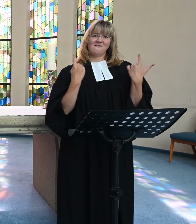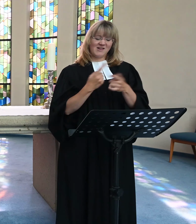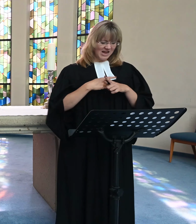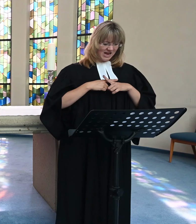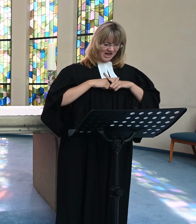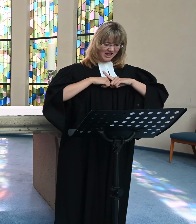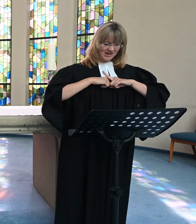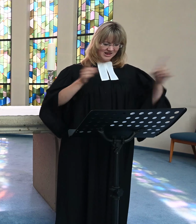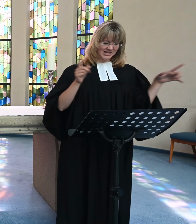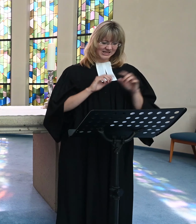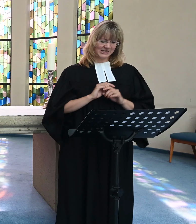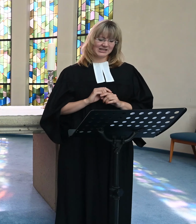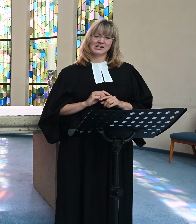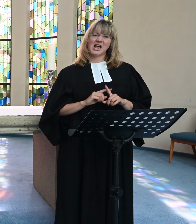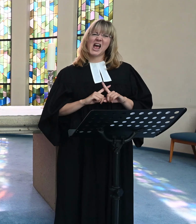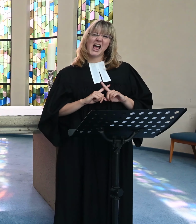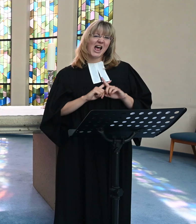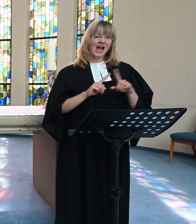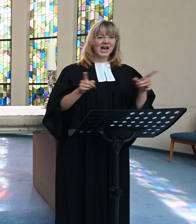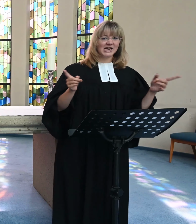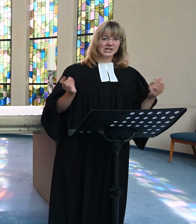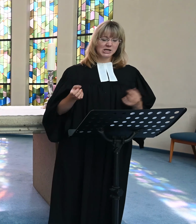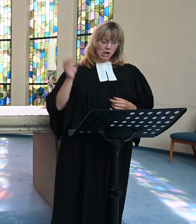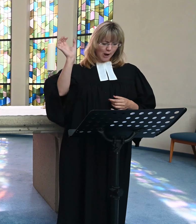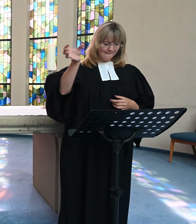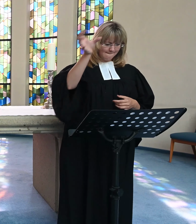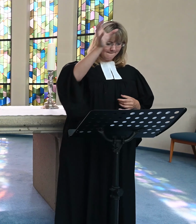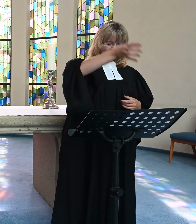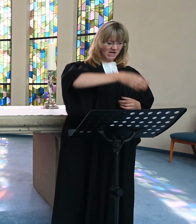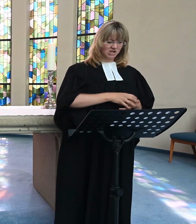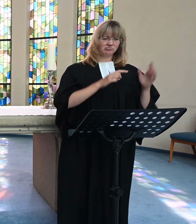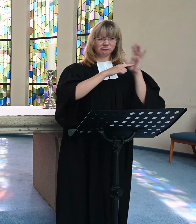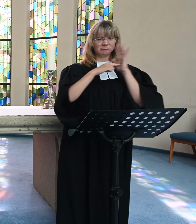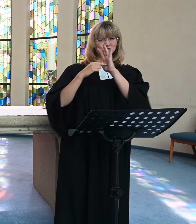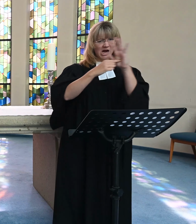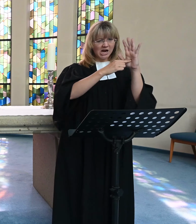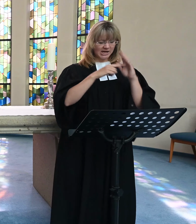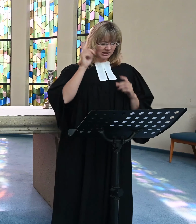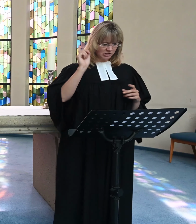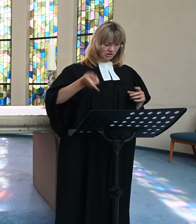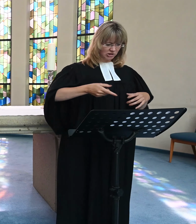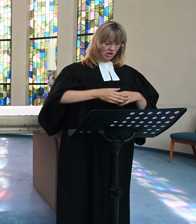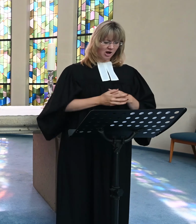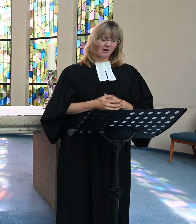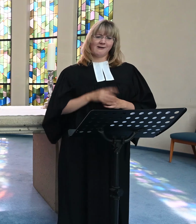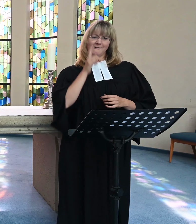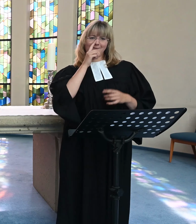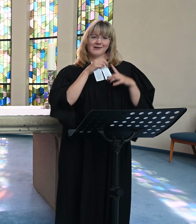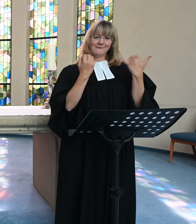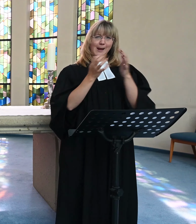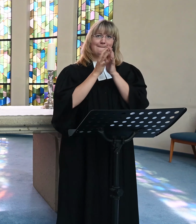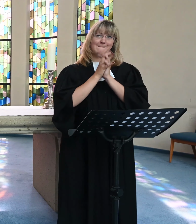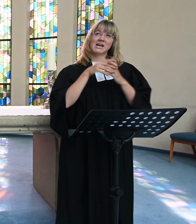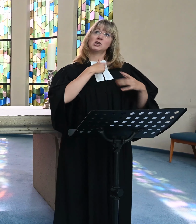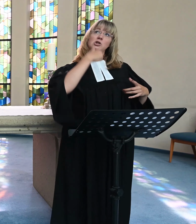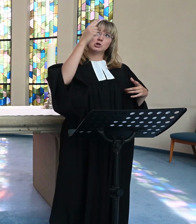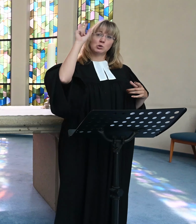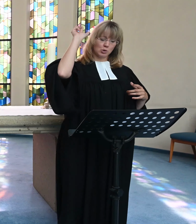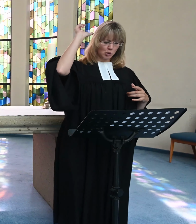Ich könnte mir vorstellen, dass viele von uns das ja auch gar nicht beabsichtigen. Manchen ist es vielleicht sogar